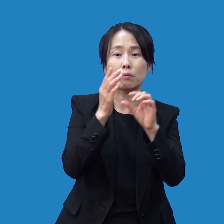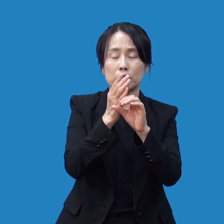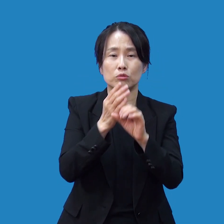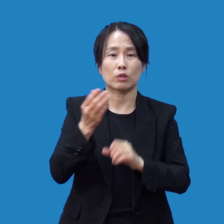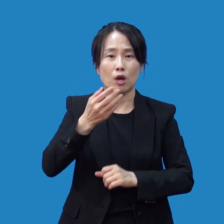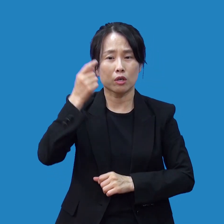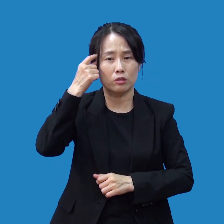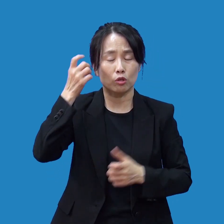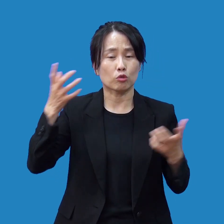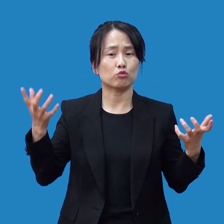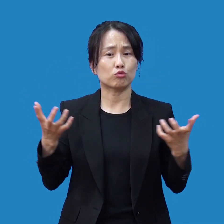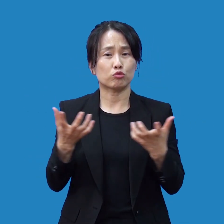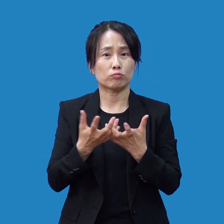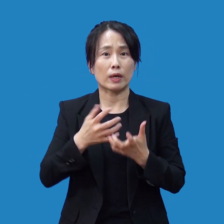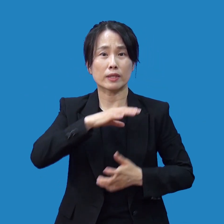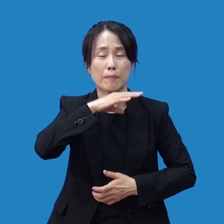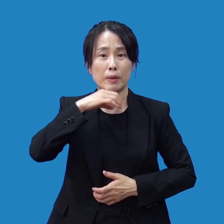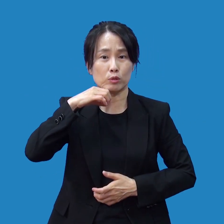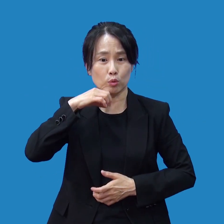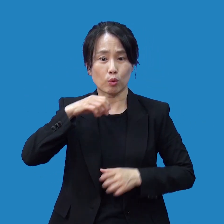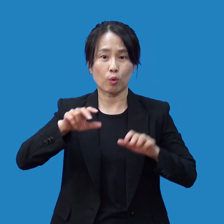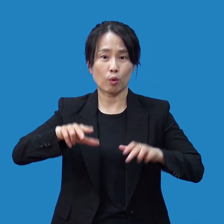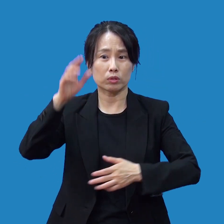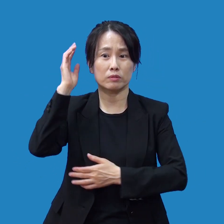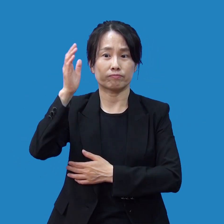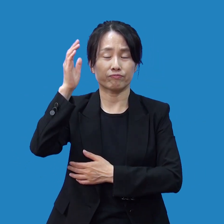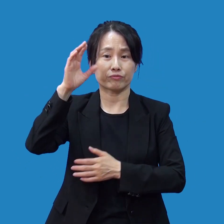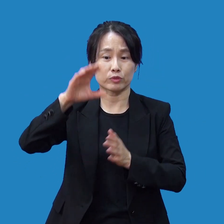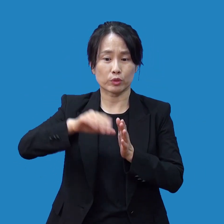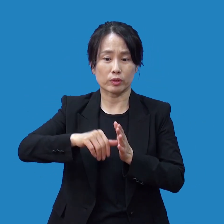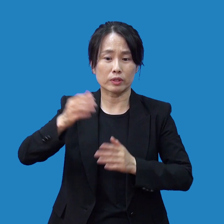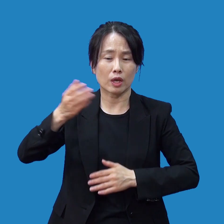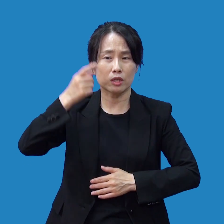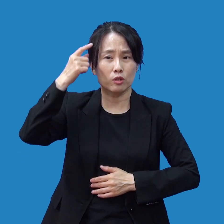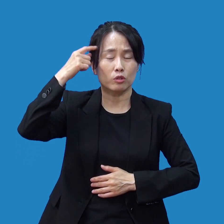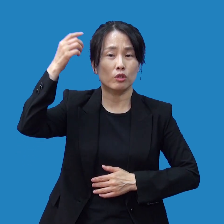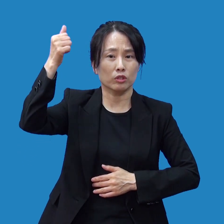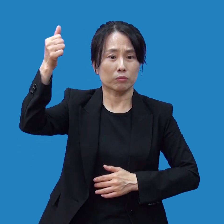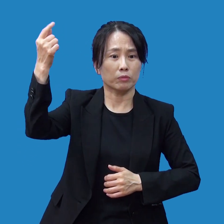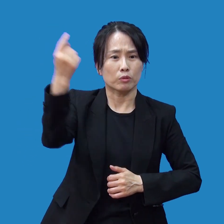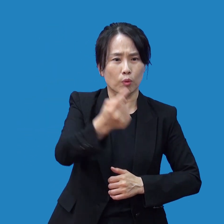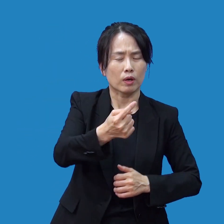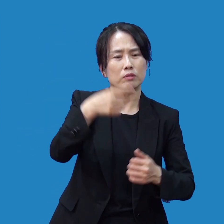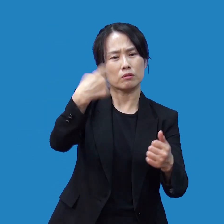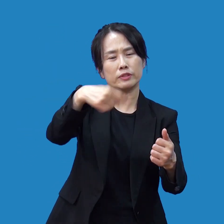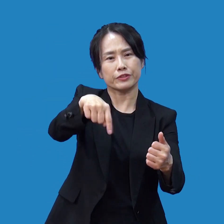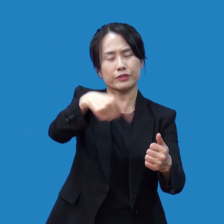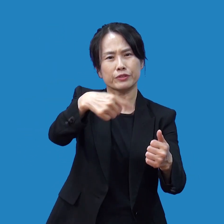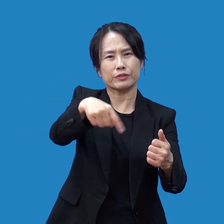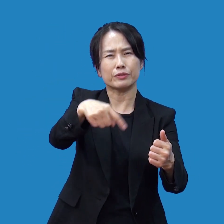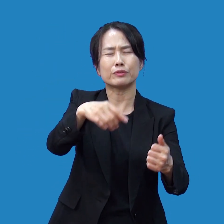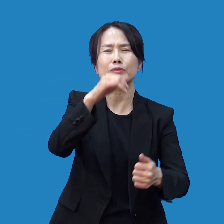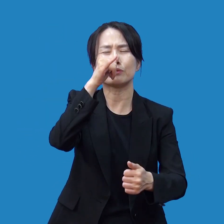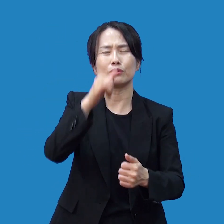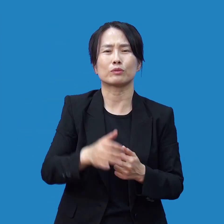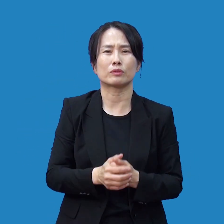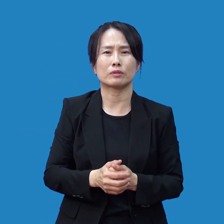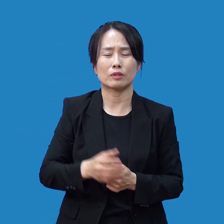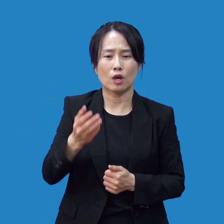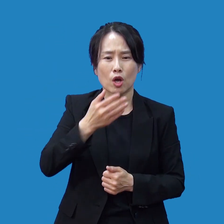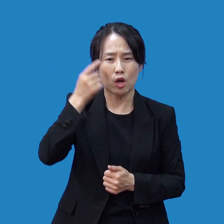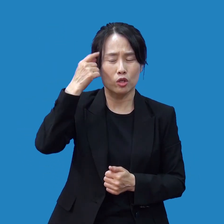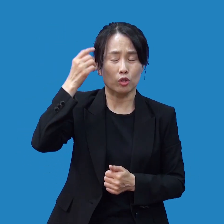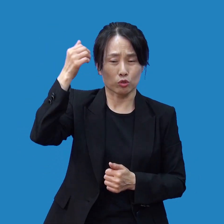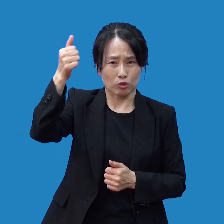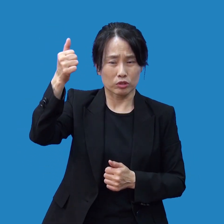충만함을 받은 베드로가 지금 설교를 할 때 성령께서 조명하고 계십니다. 성령의 조명 속에서